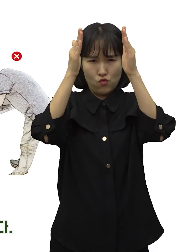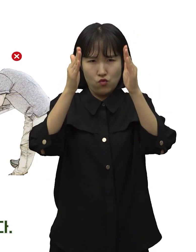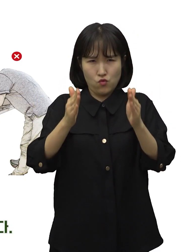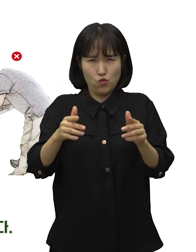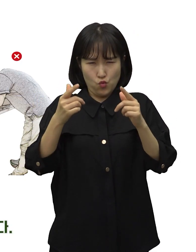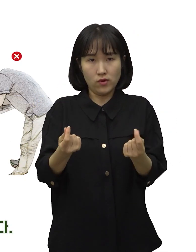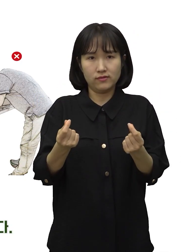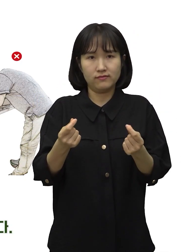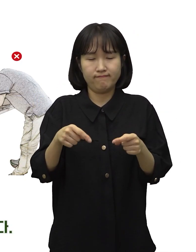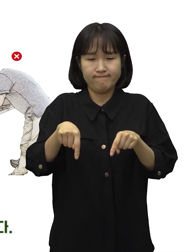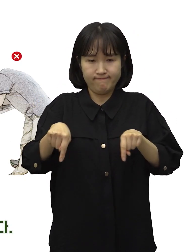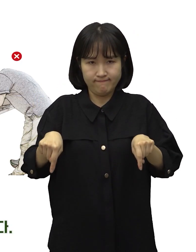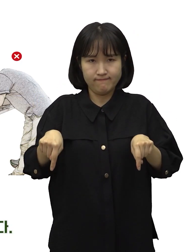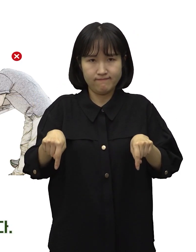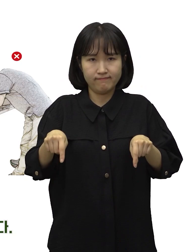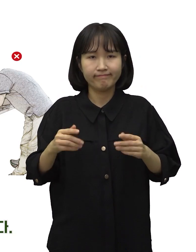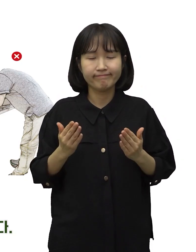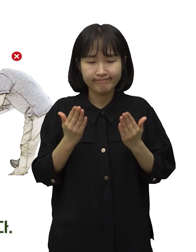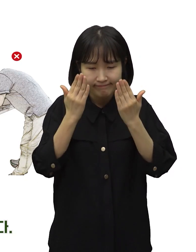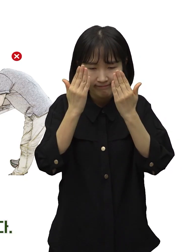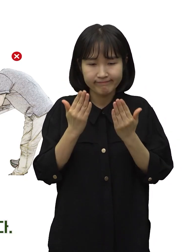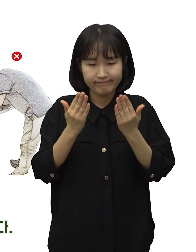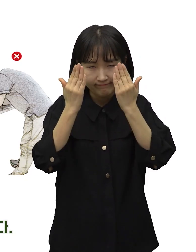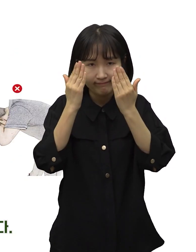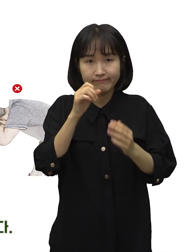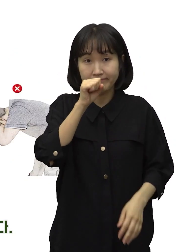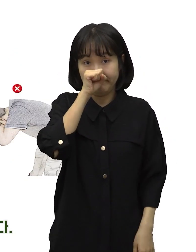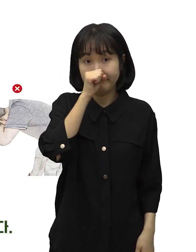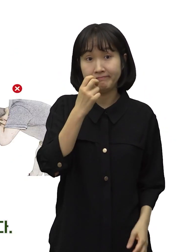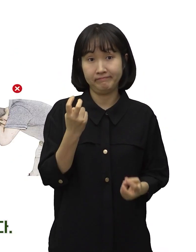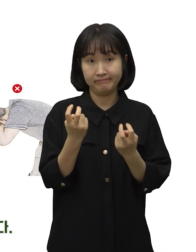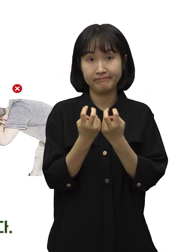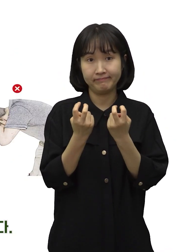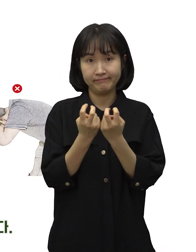구부리지 않는 상태에서 하는 것이 좋습니다.